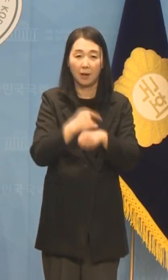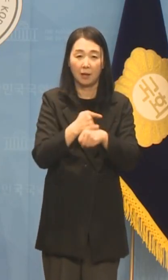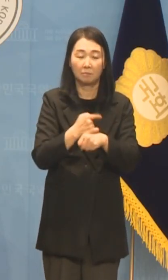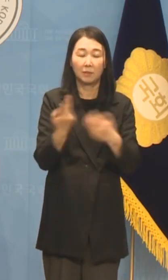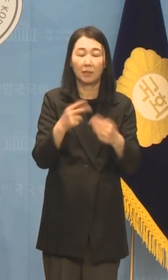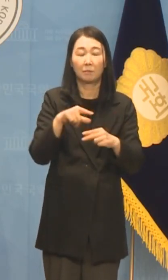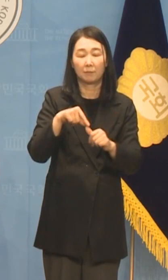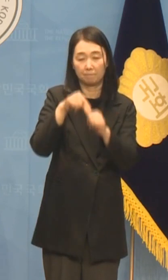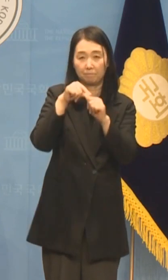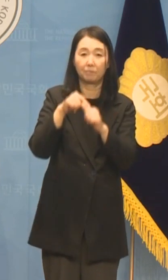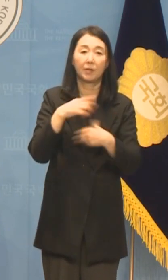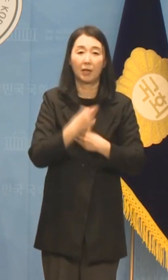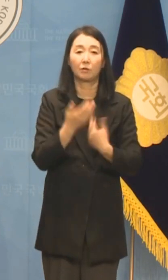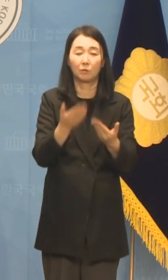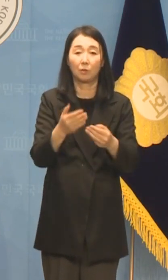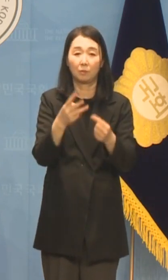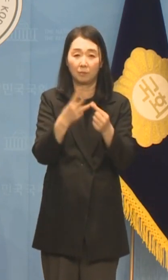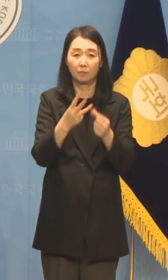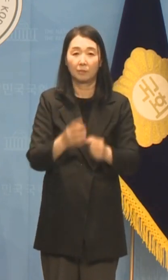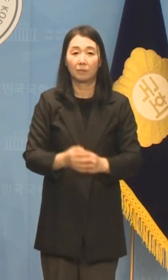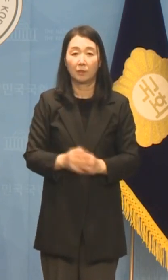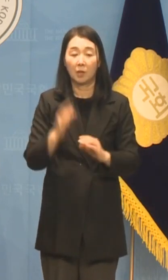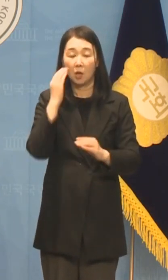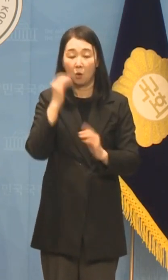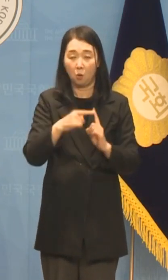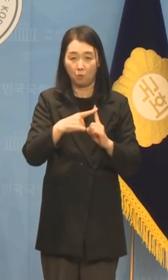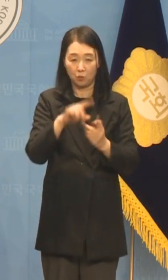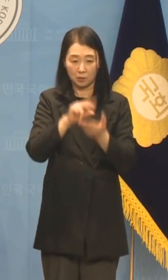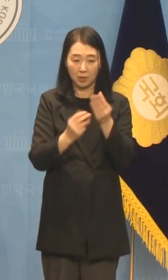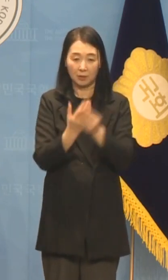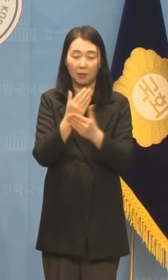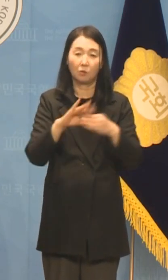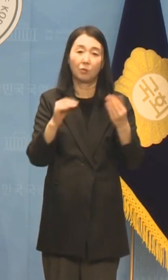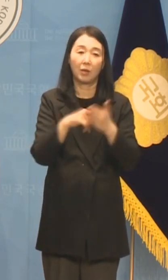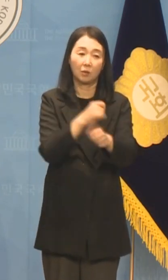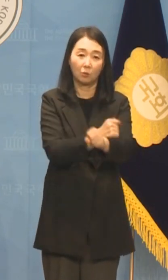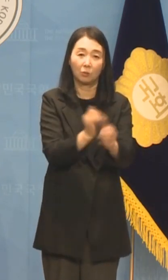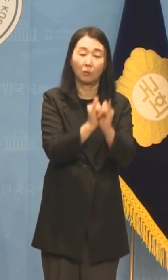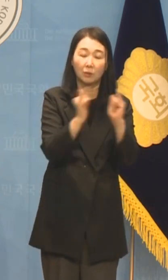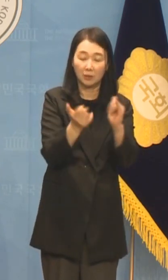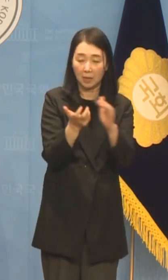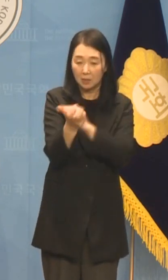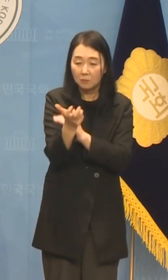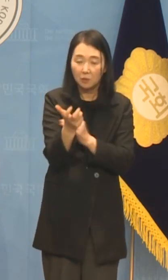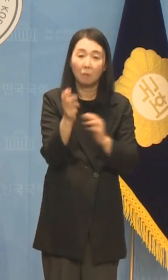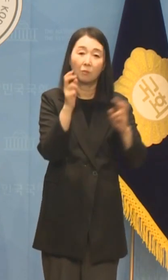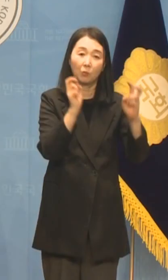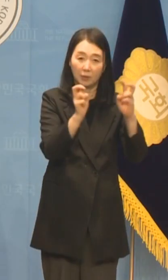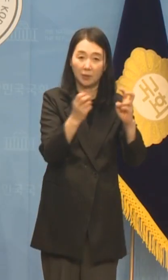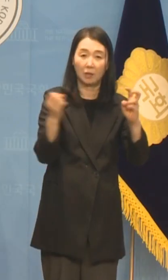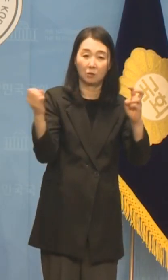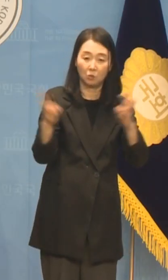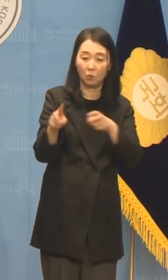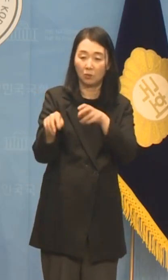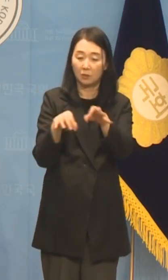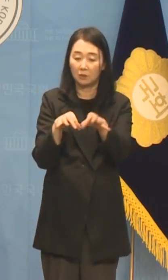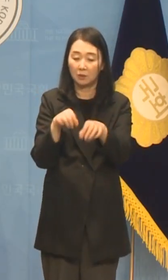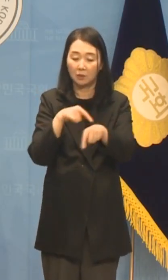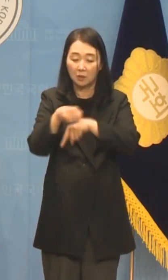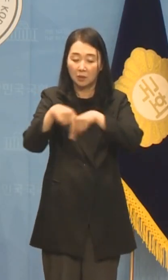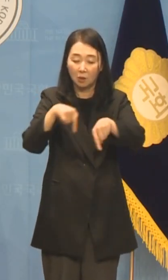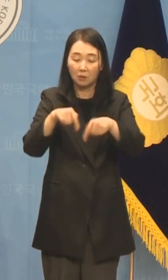도모하겠습니다. 셋째, 홈플러스 사태 해결을 위해 노동자, 입점업체뿐만 아니라